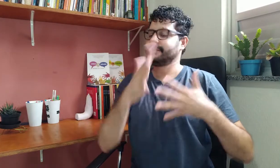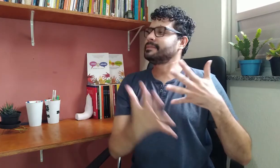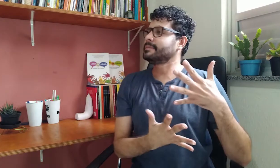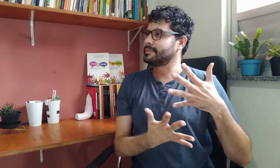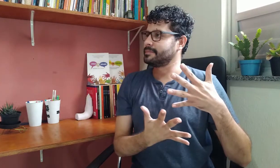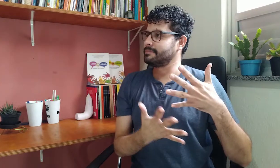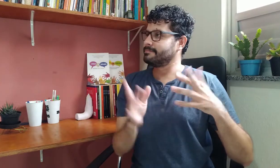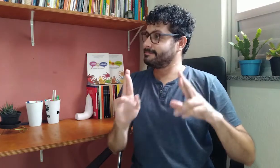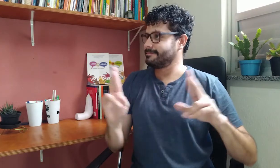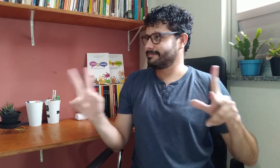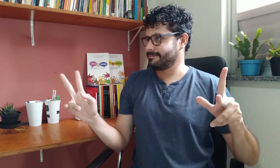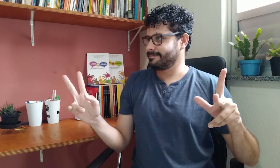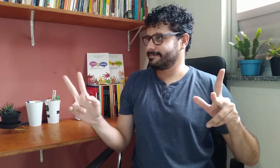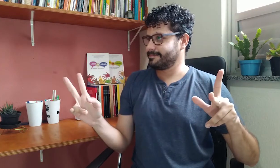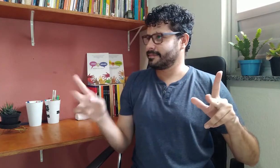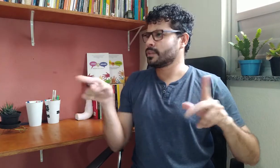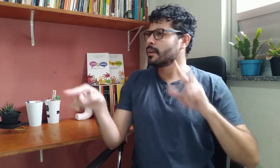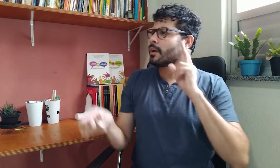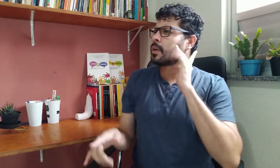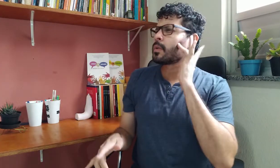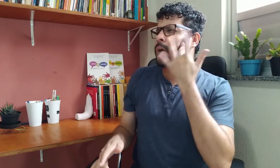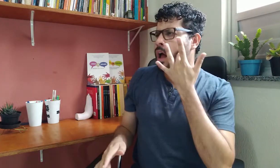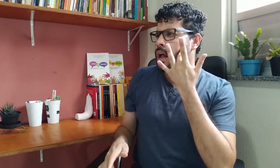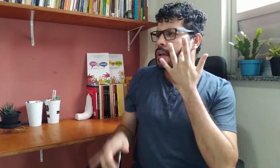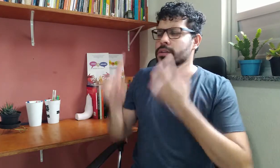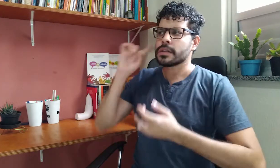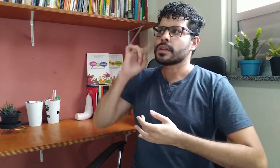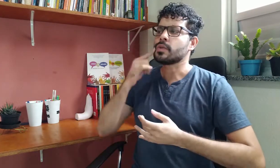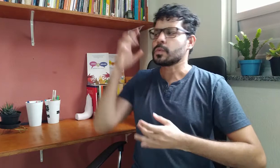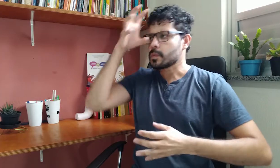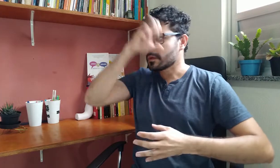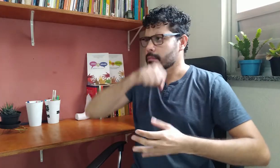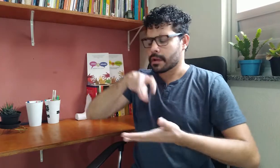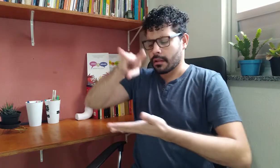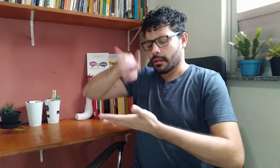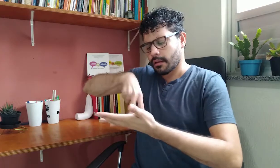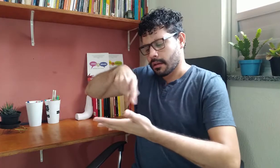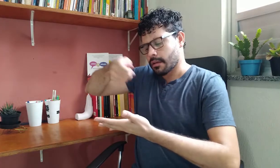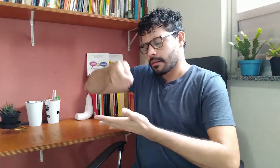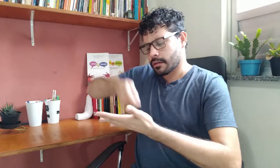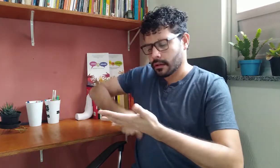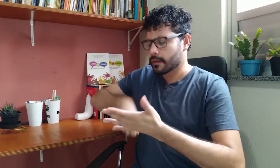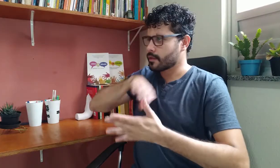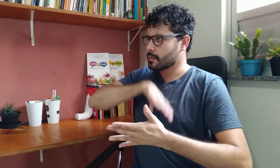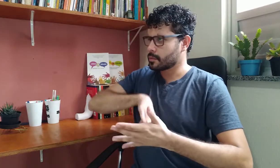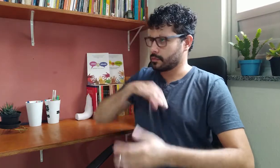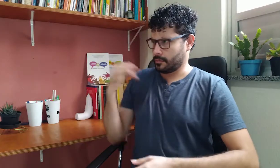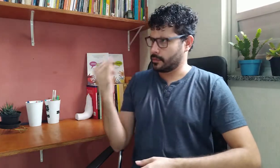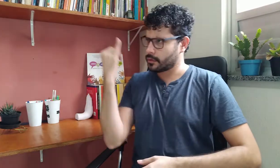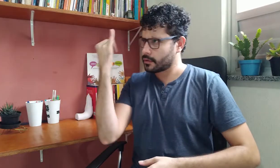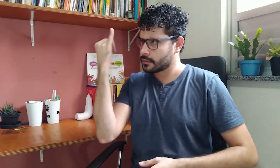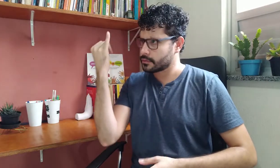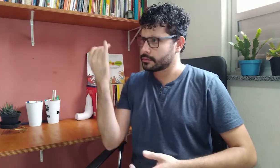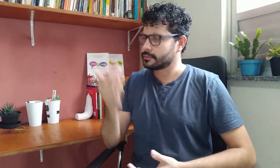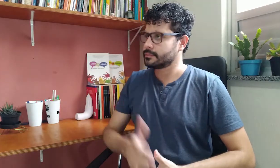língua. Você acha que é importante o surdo aprender a leitura e a escrita da língua portuguesa?